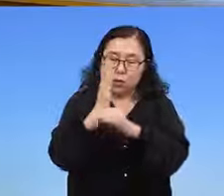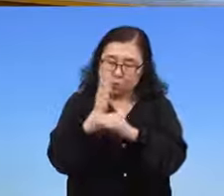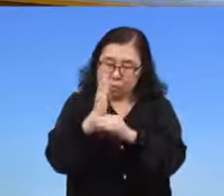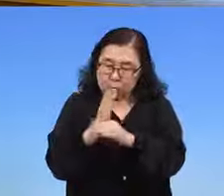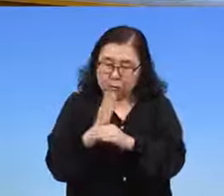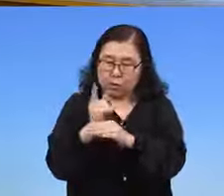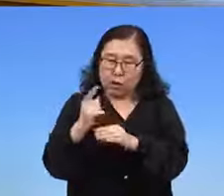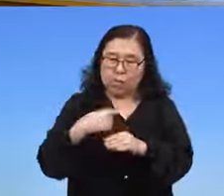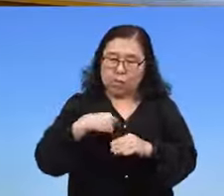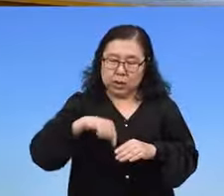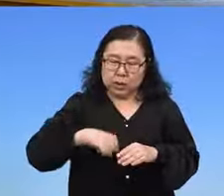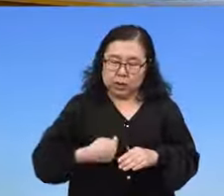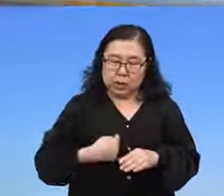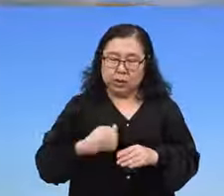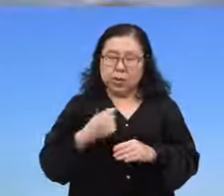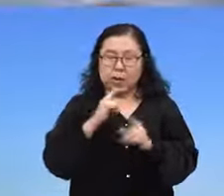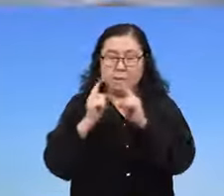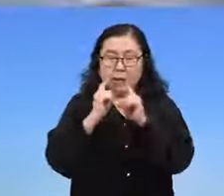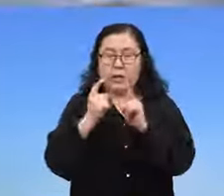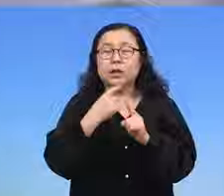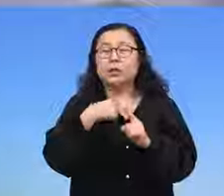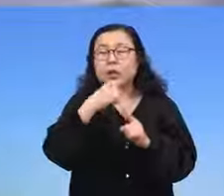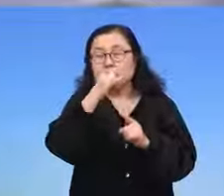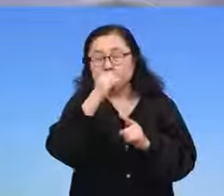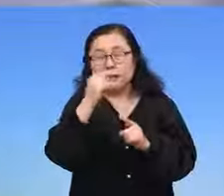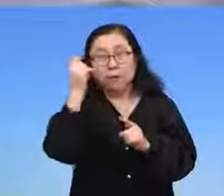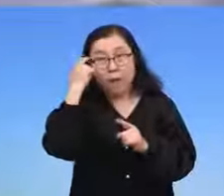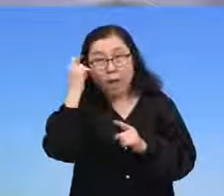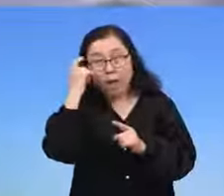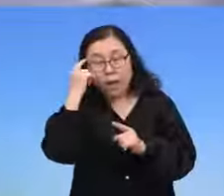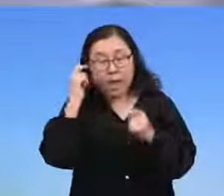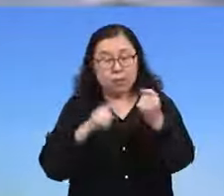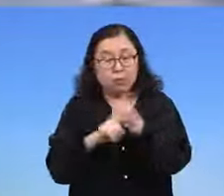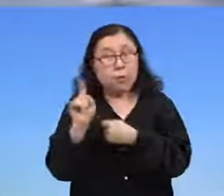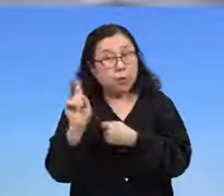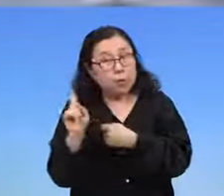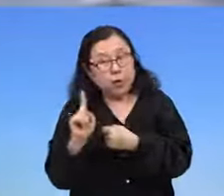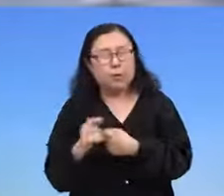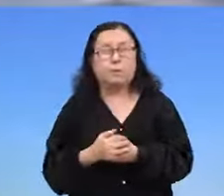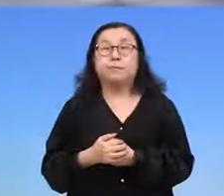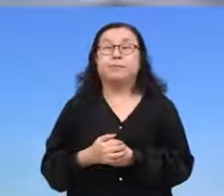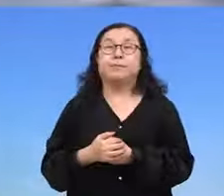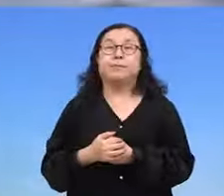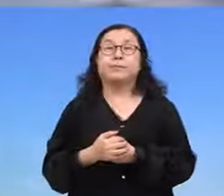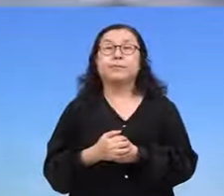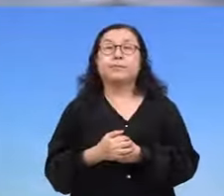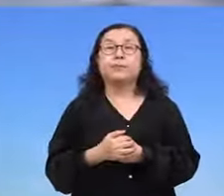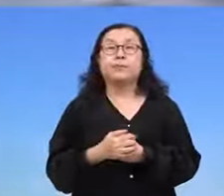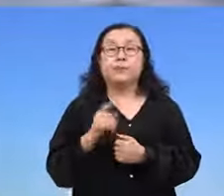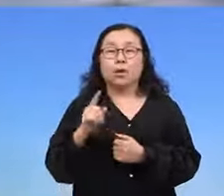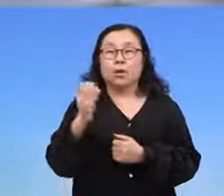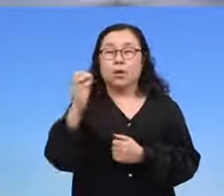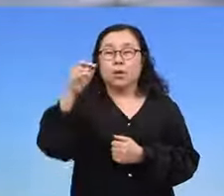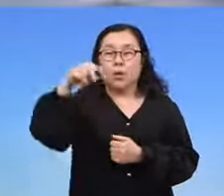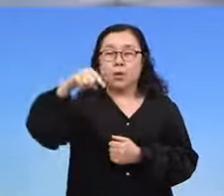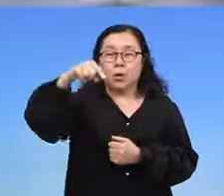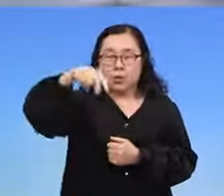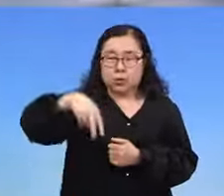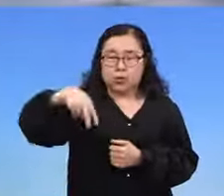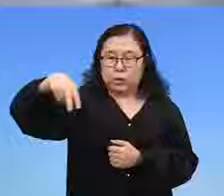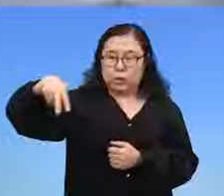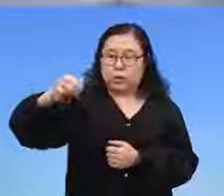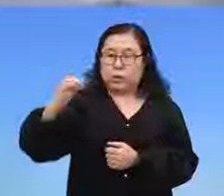우시야 왕이 죽던 해에. 제가 왜 이런 그 독백을 하게 됐냐 하면은, 여기 나오는